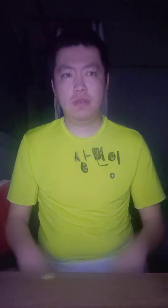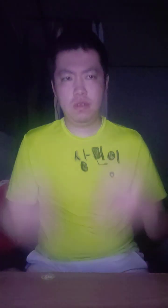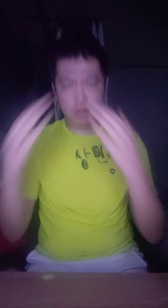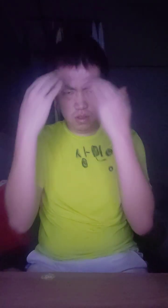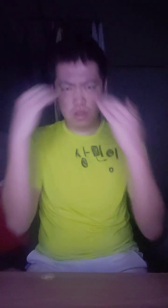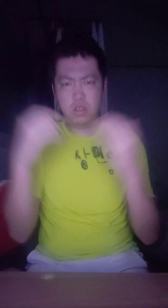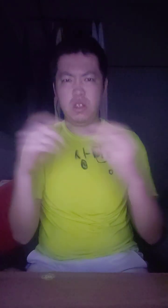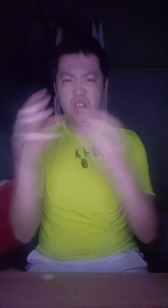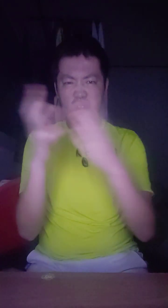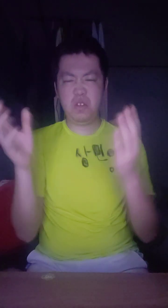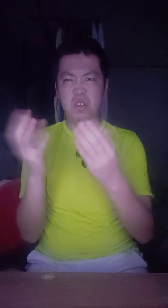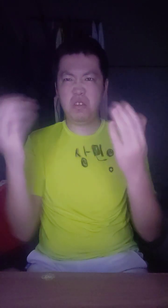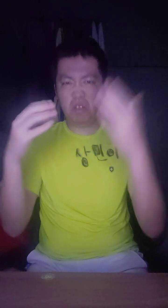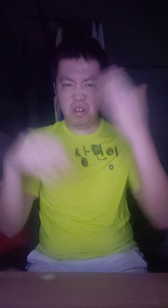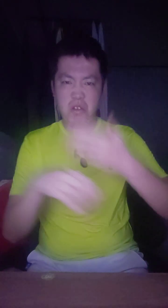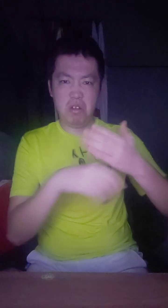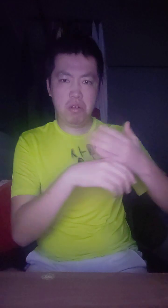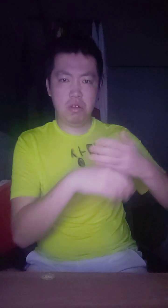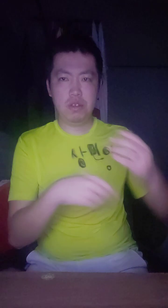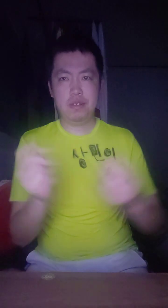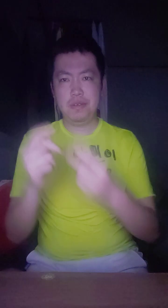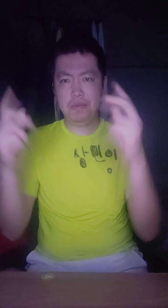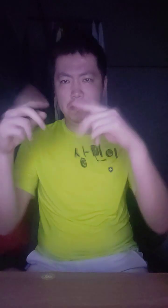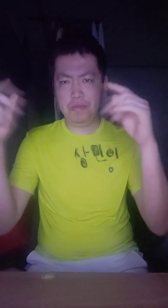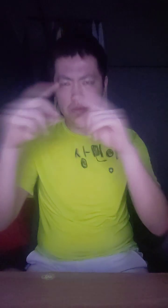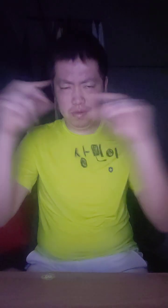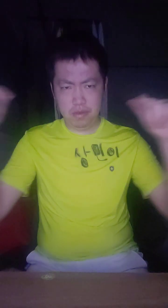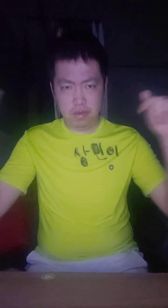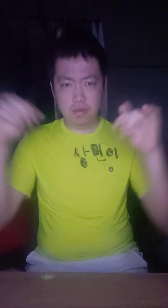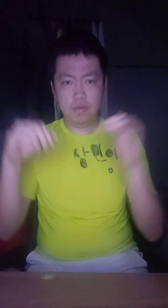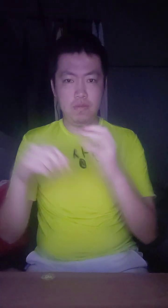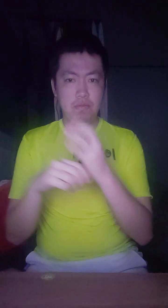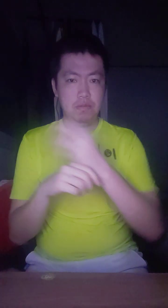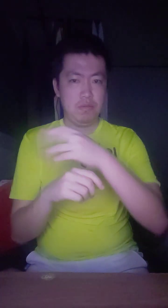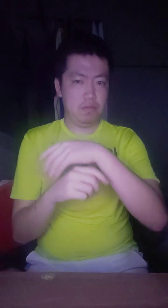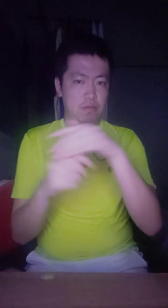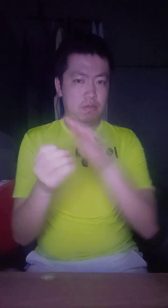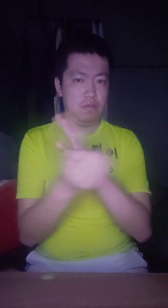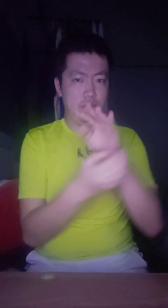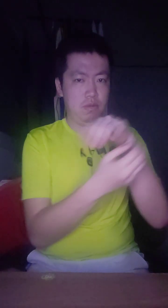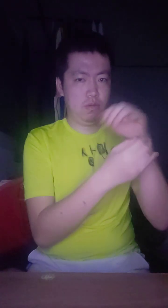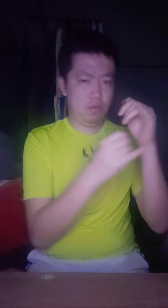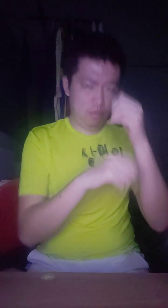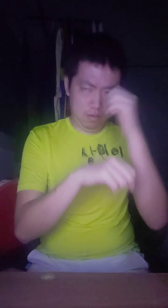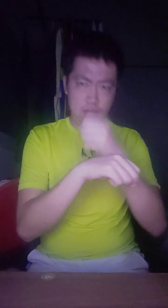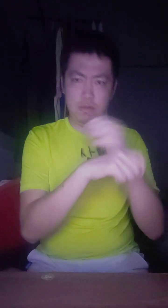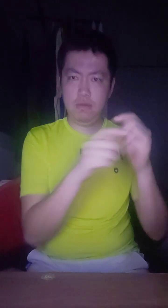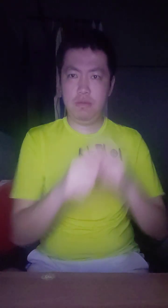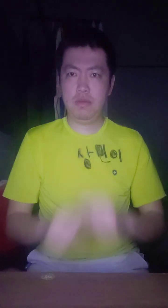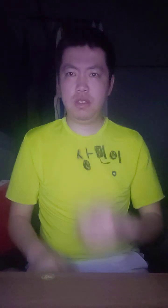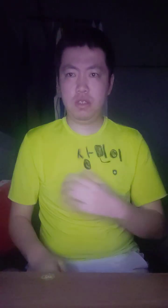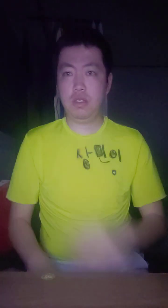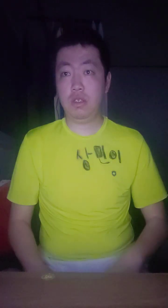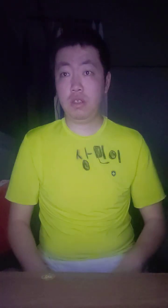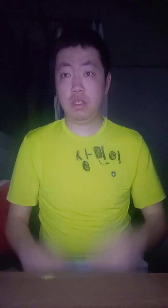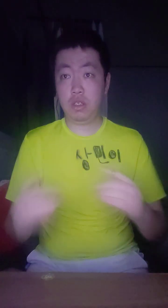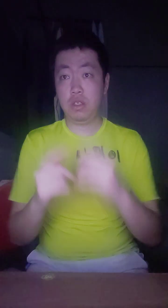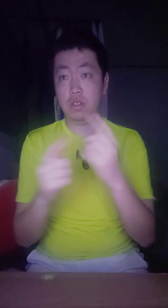폭염으로 안 그래도 힘든데 아파트에 정전이 잇따르면서 많은 분들이 고생하고 있습니다. 전력 수요가